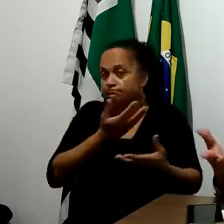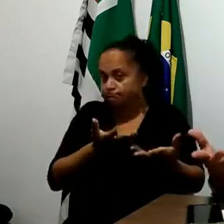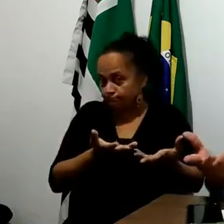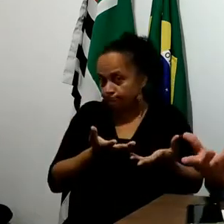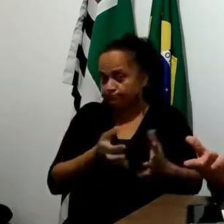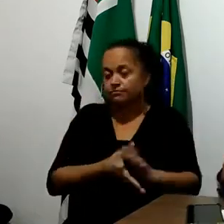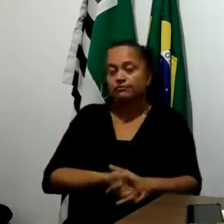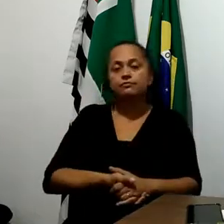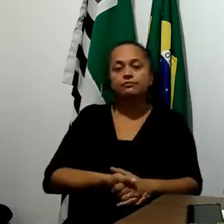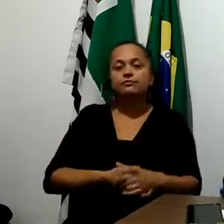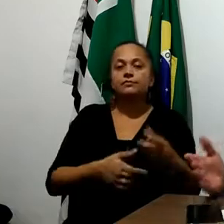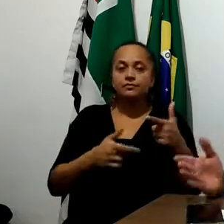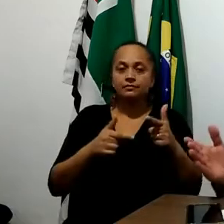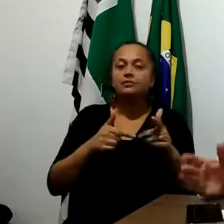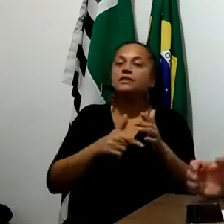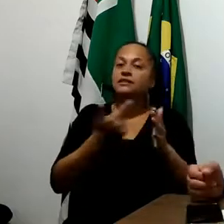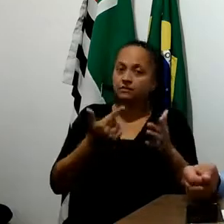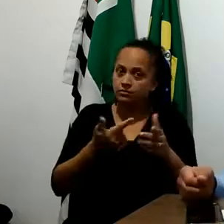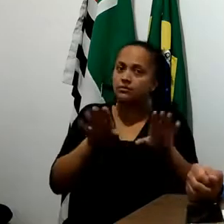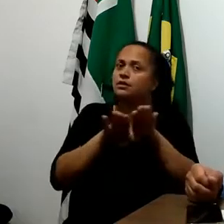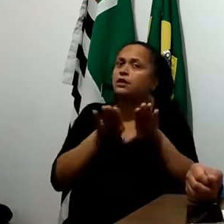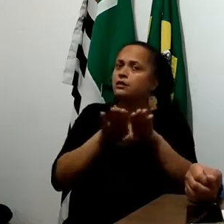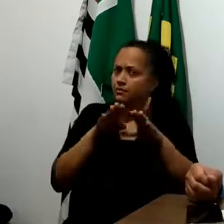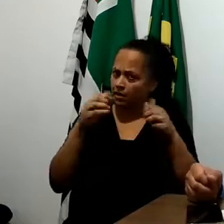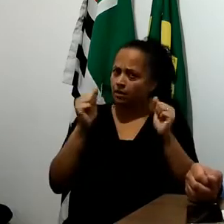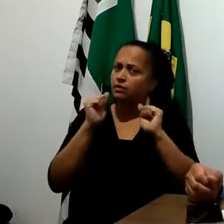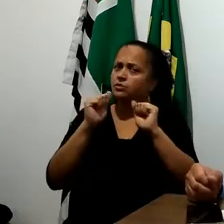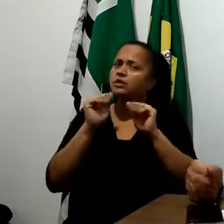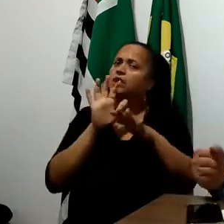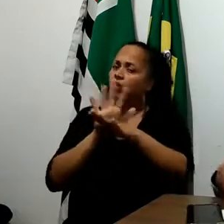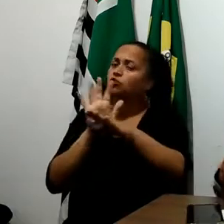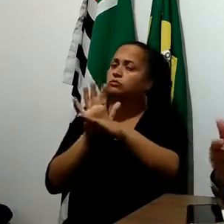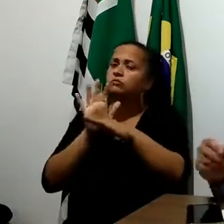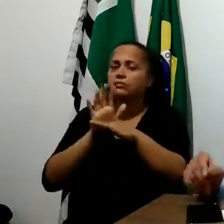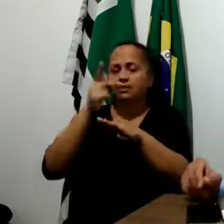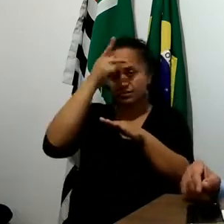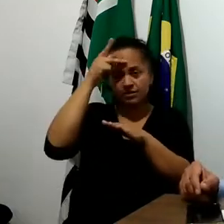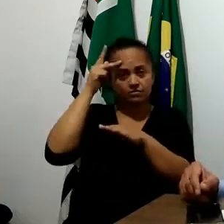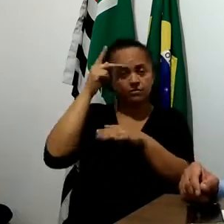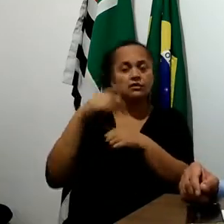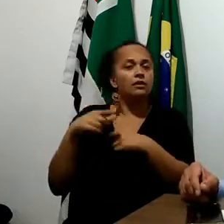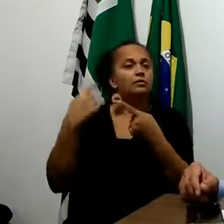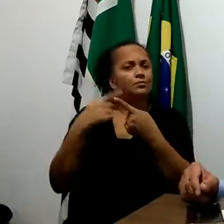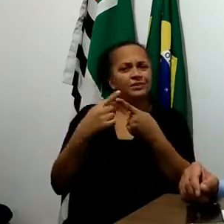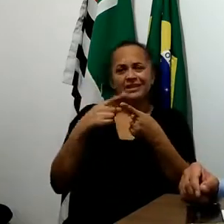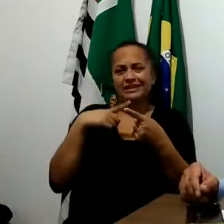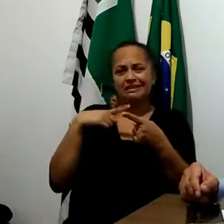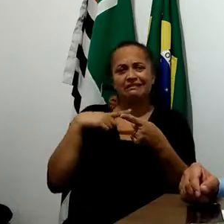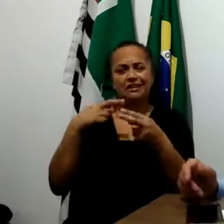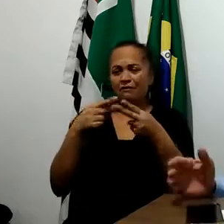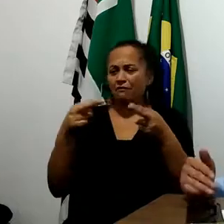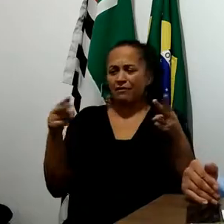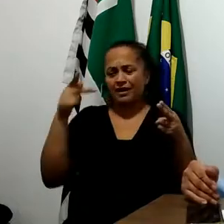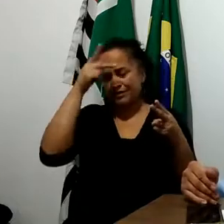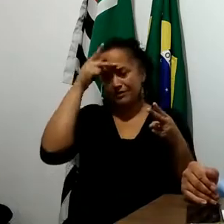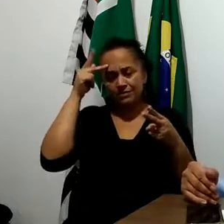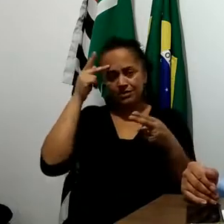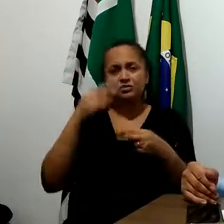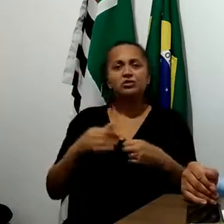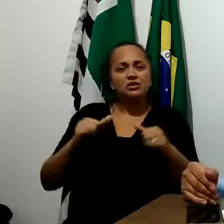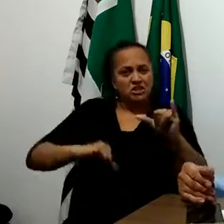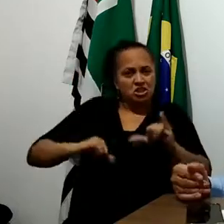E a segunda coisa, para a gente poder ajudar as pessoas que estão vivendo assim também, e não estão conseguindo. A Bíblia diz que um cego não